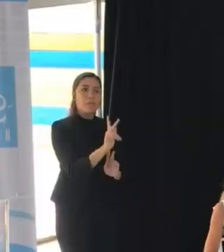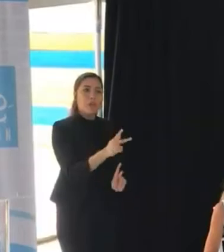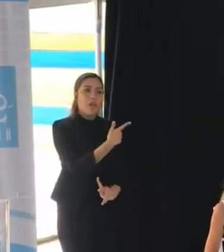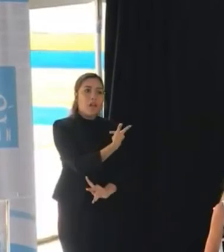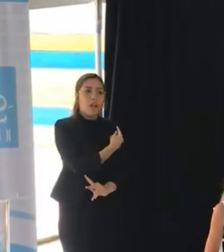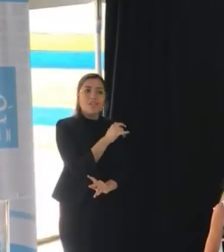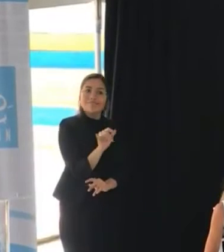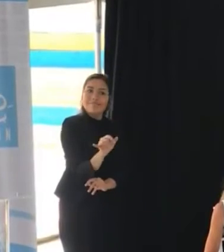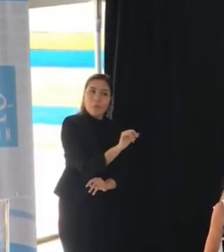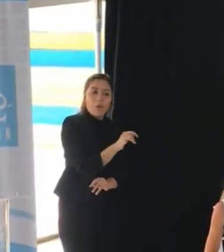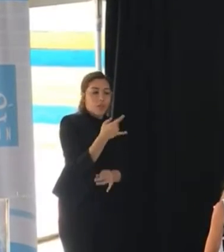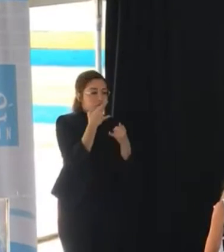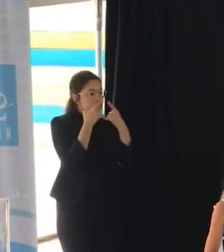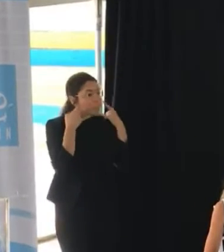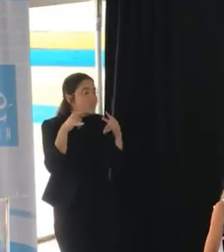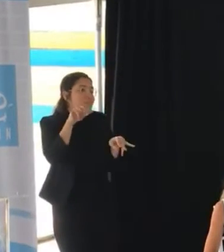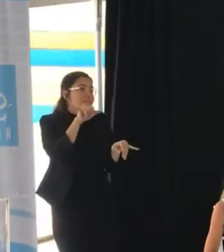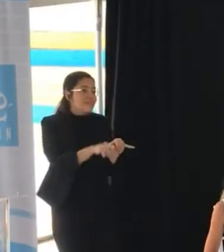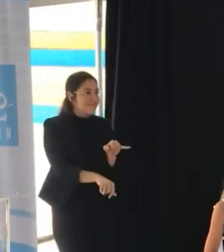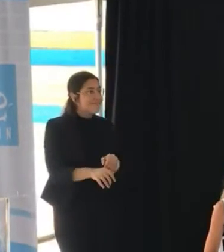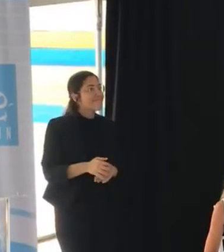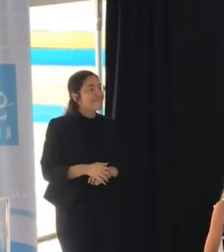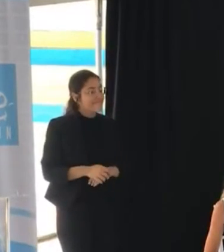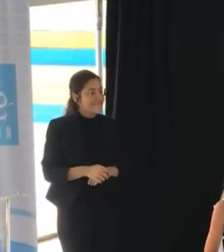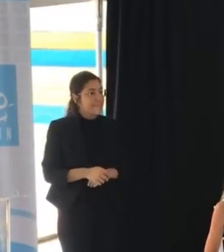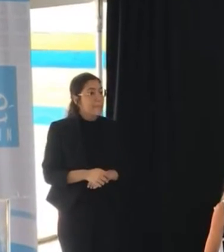el Departamento de Salud, tiene